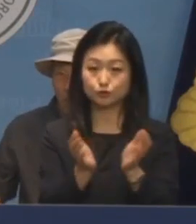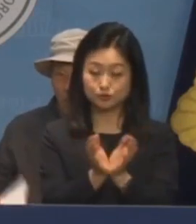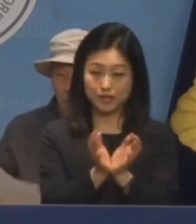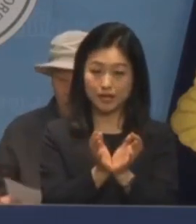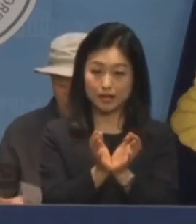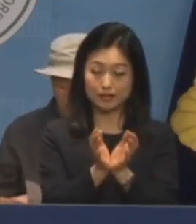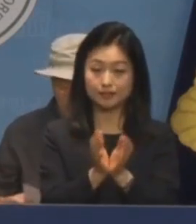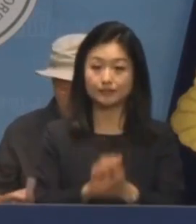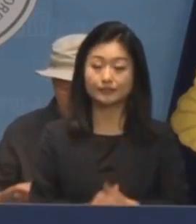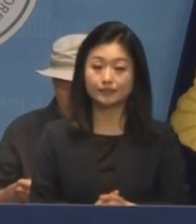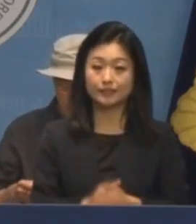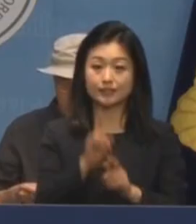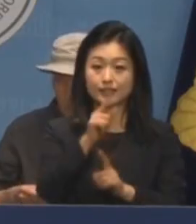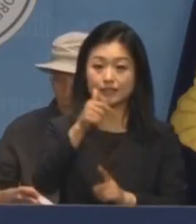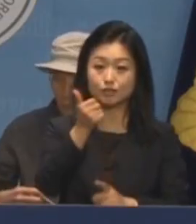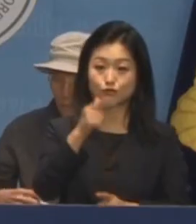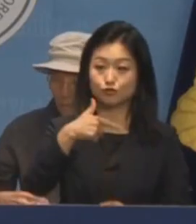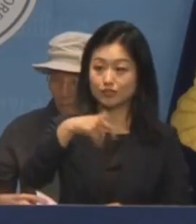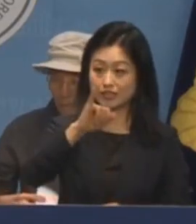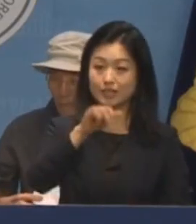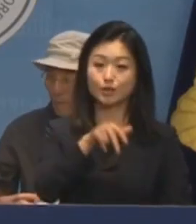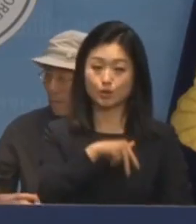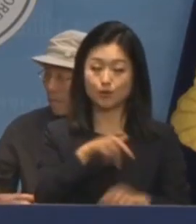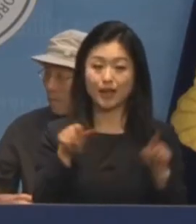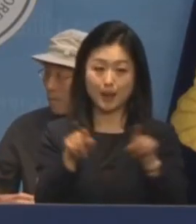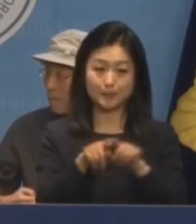이은기 의원실에서 공동 주최를 합니다.